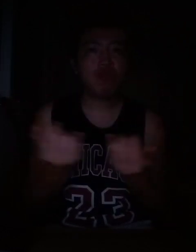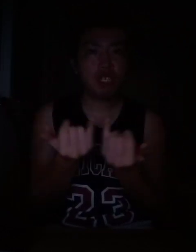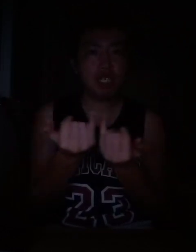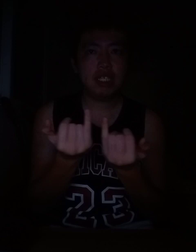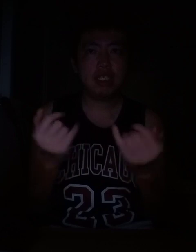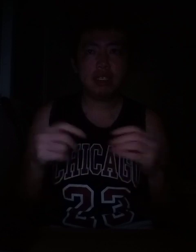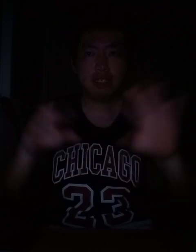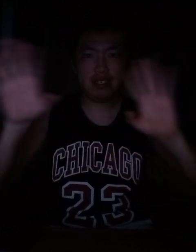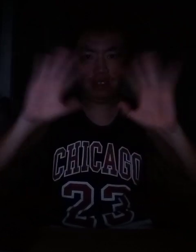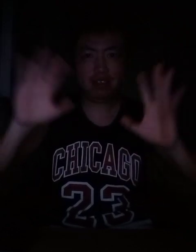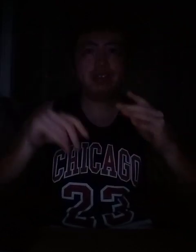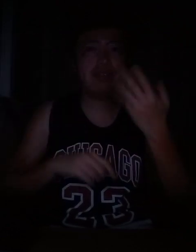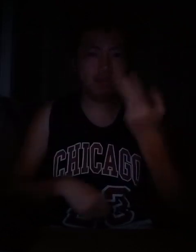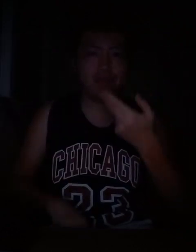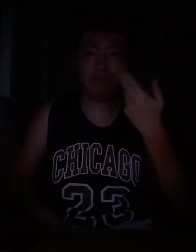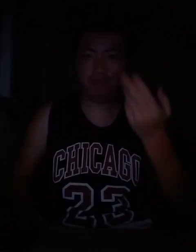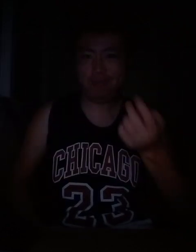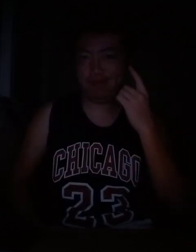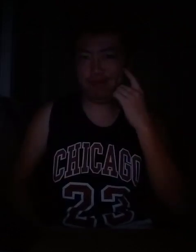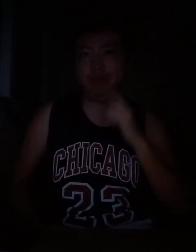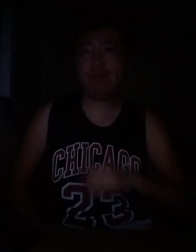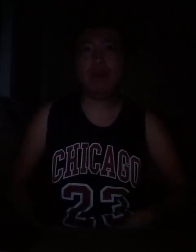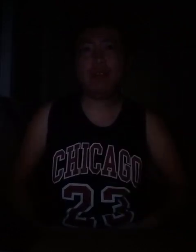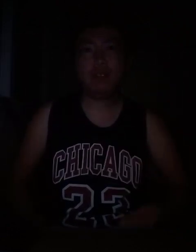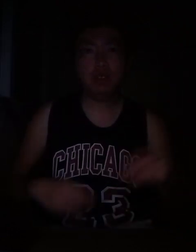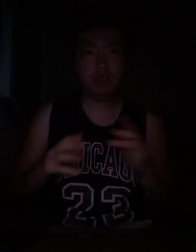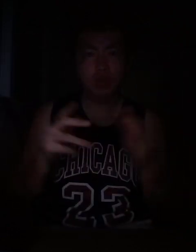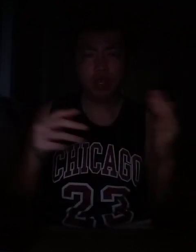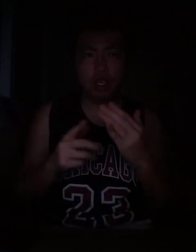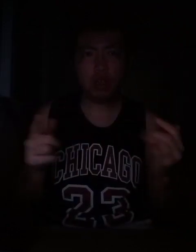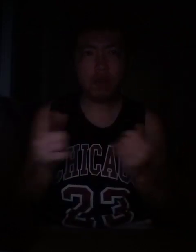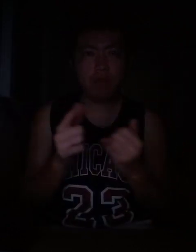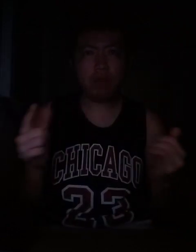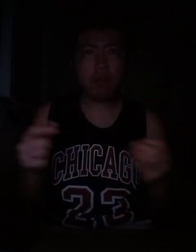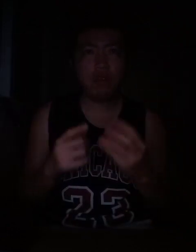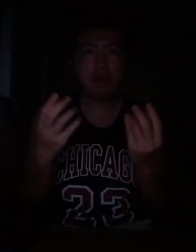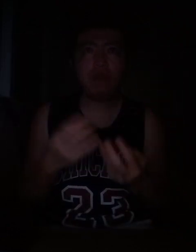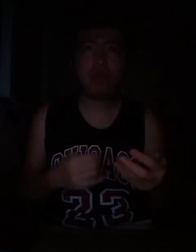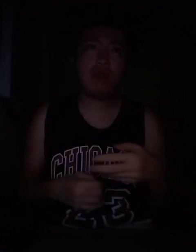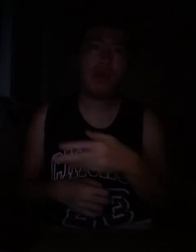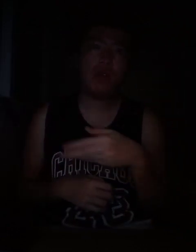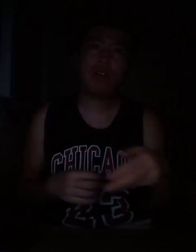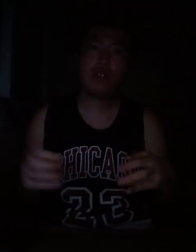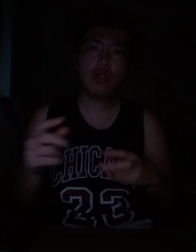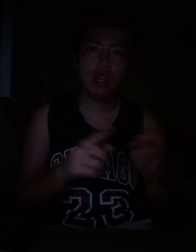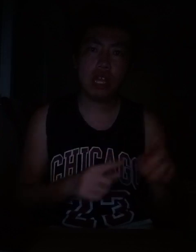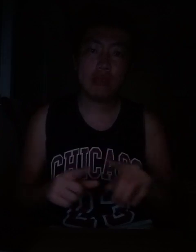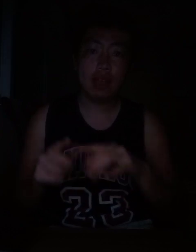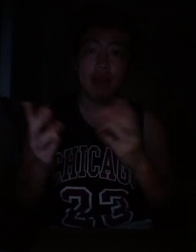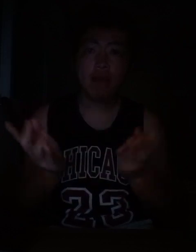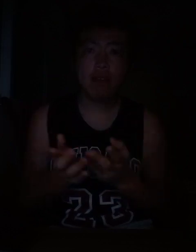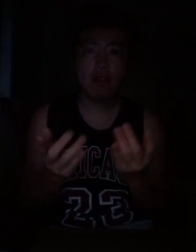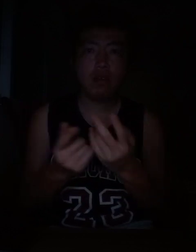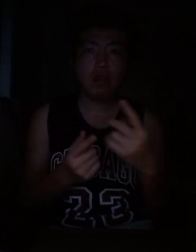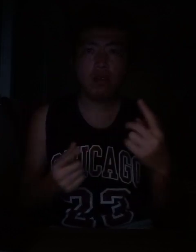입장료를 면제받았습니다. 영국 잼버리 대표단 900여 명은 오늘 청와대를 방문해 전시와